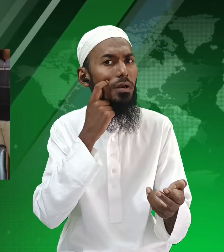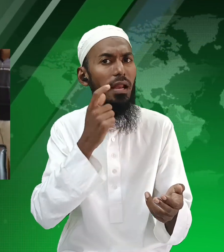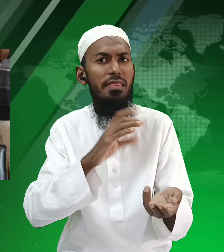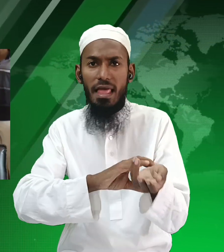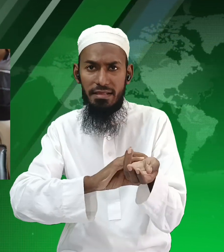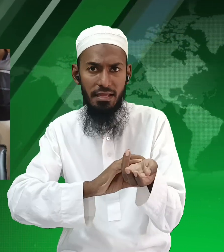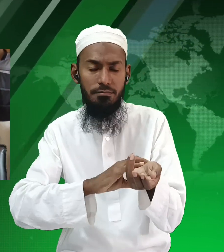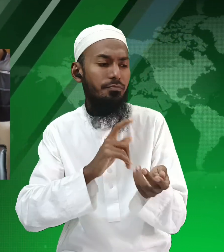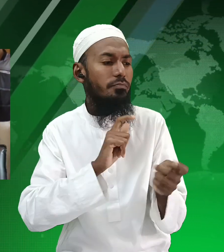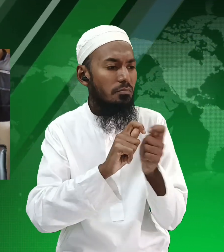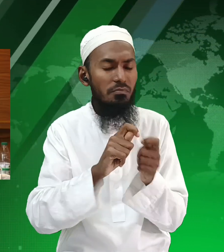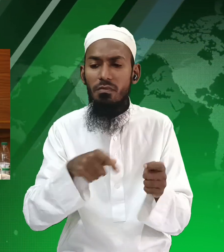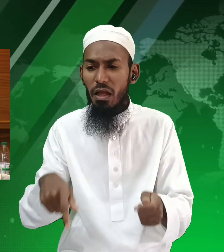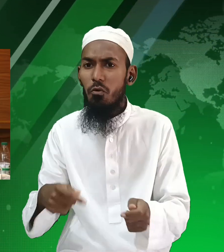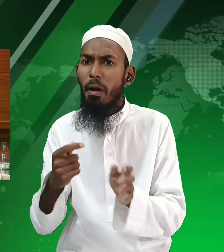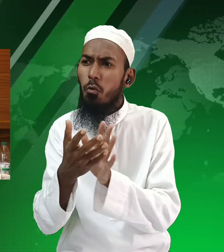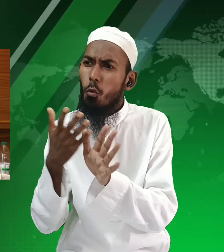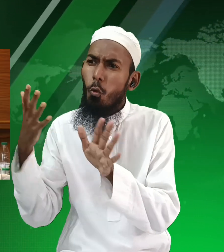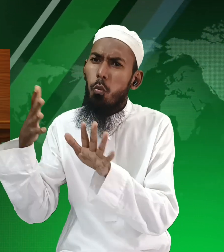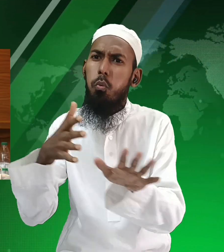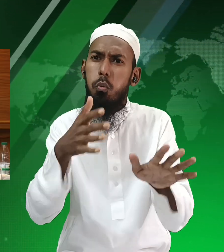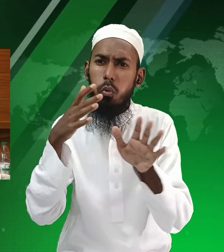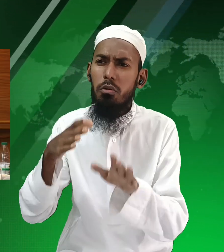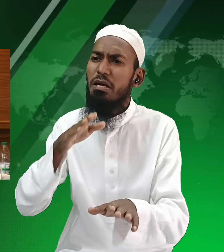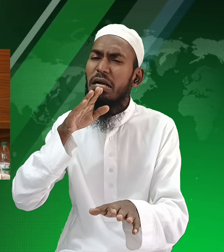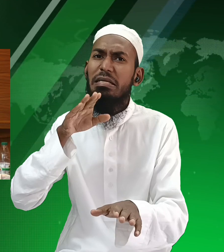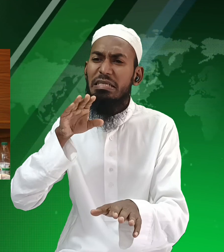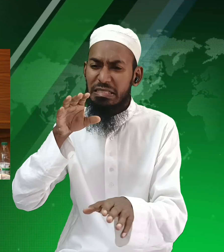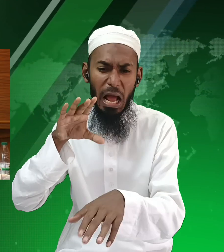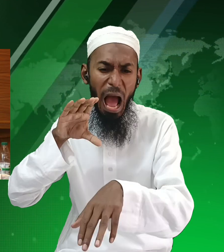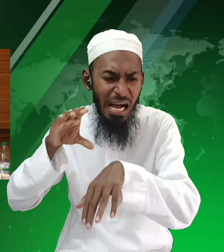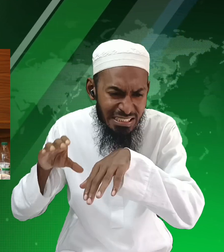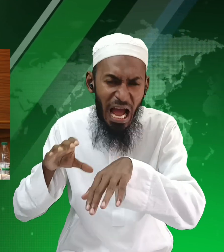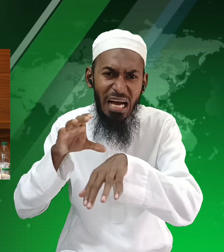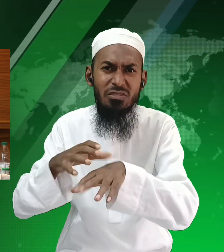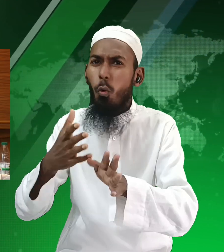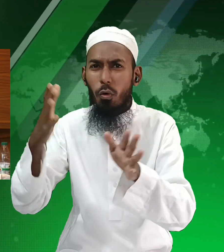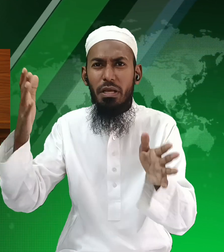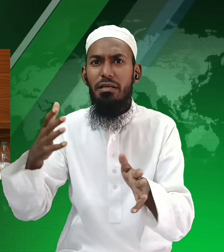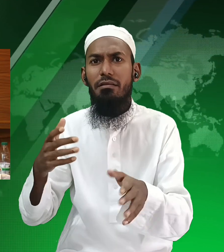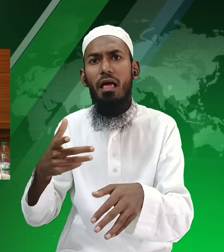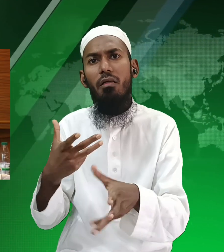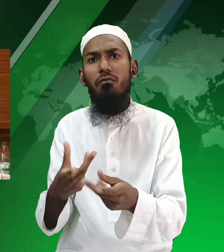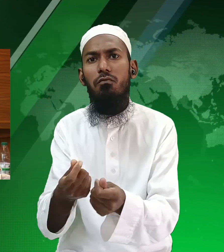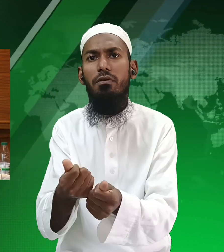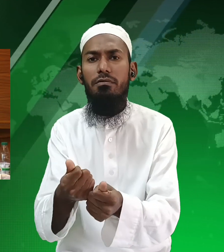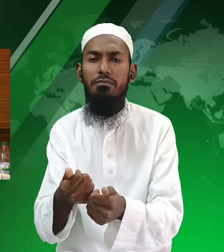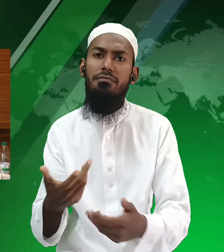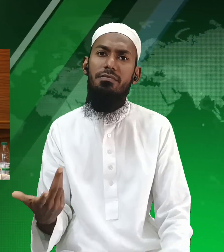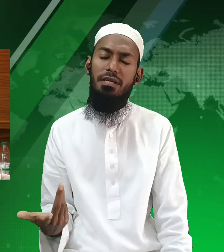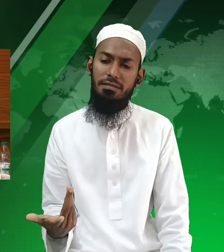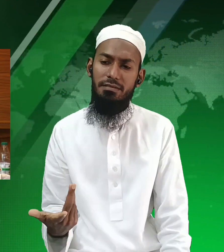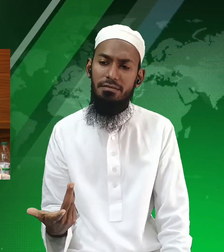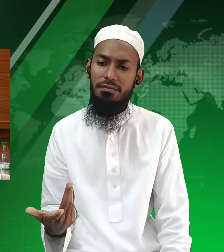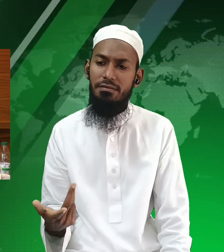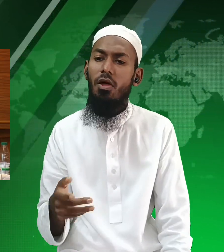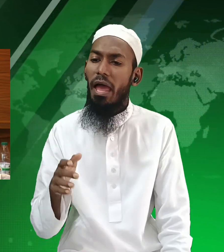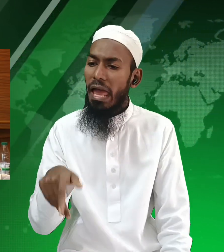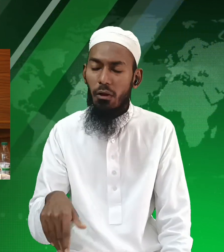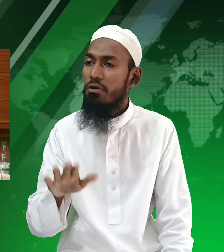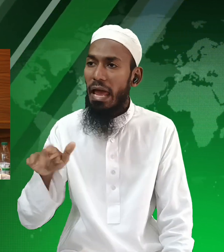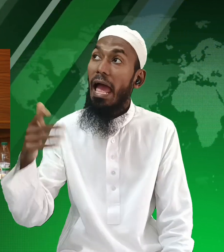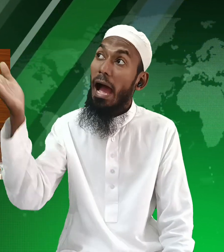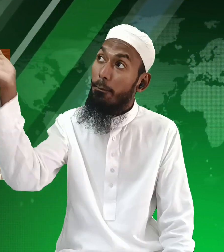দিয়েছে ভ্যাকসিনের সংকট। পর্যাপ্ত অ্যাওয়ারনেস বিল্ডিং করার কারণে, সচেতনতা তৈরি করার কারণে